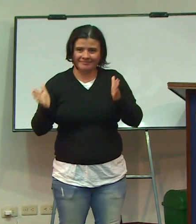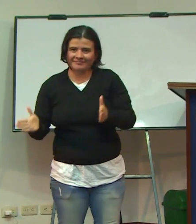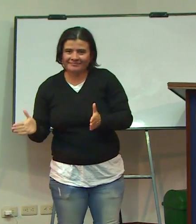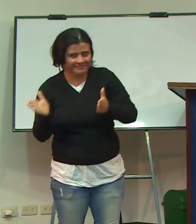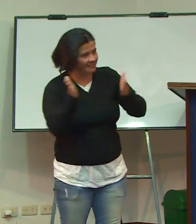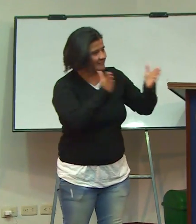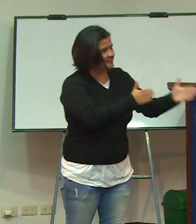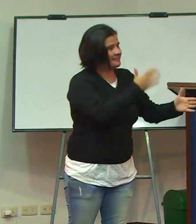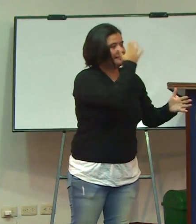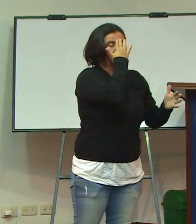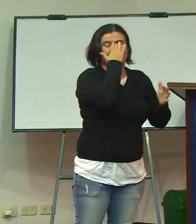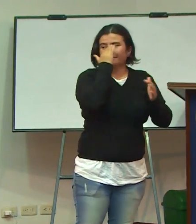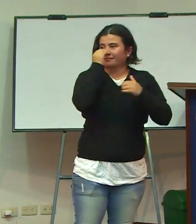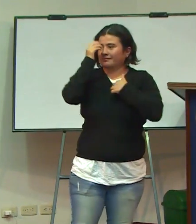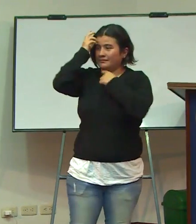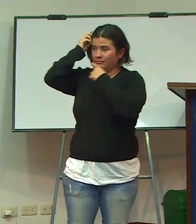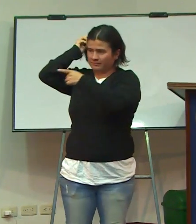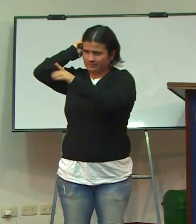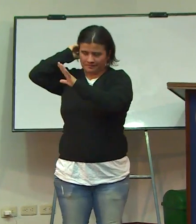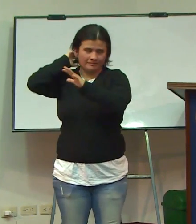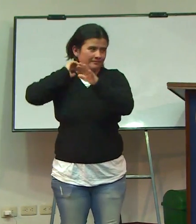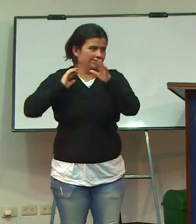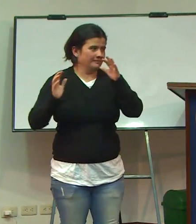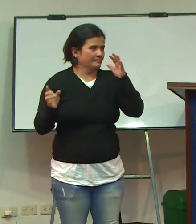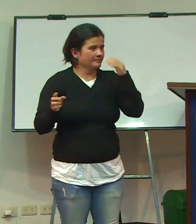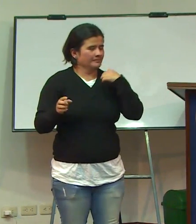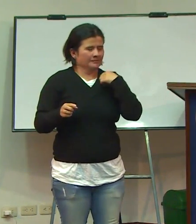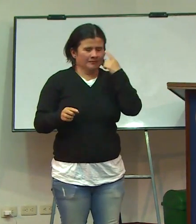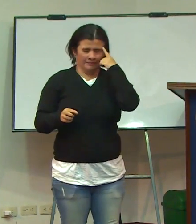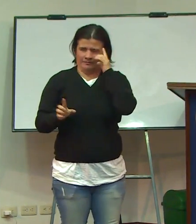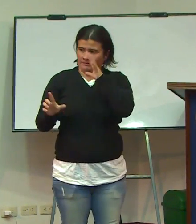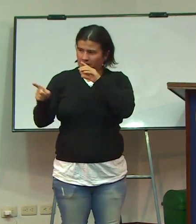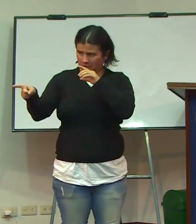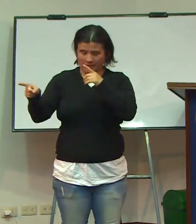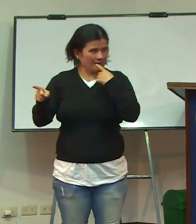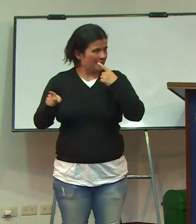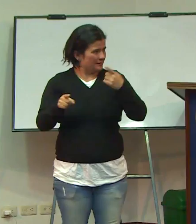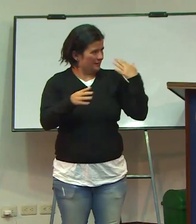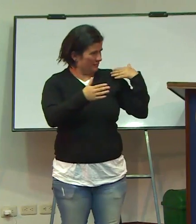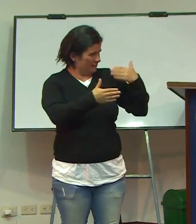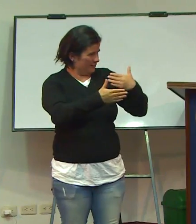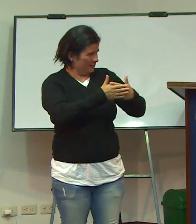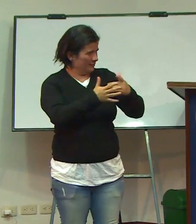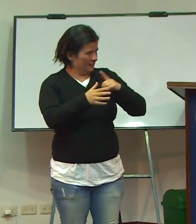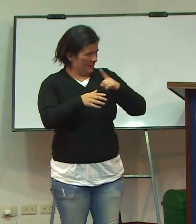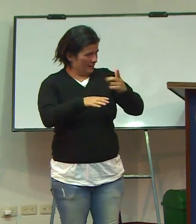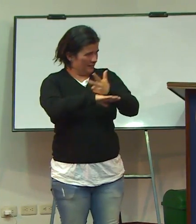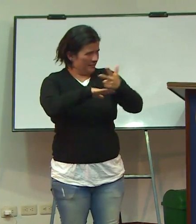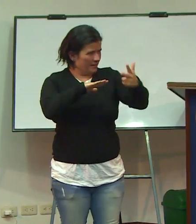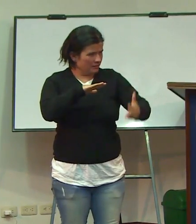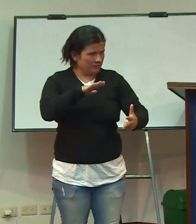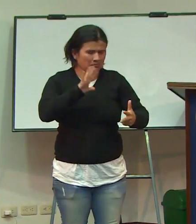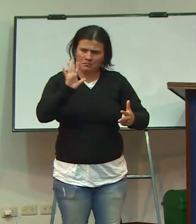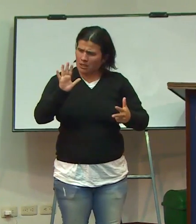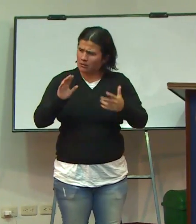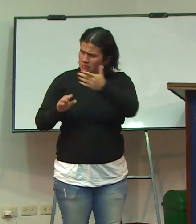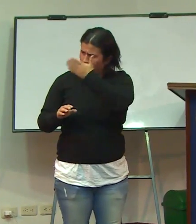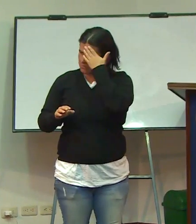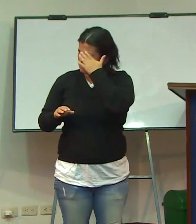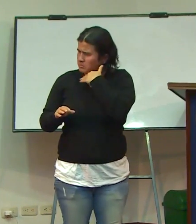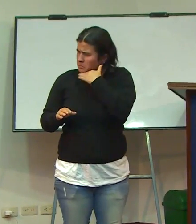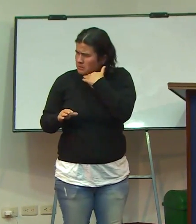a LGBTI. Entonces, quería hacerle esa corrección a la intérprete. Respecto a lo que ahorita comentaba